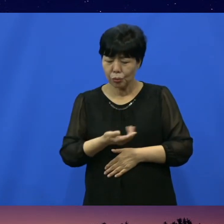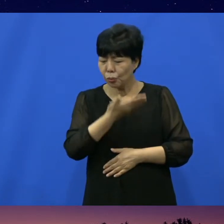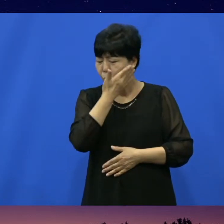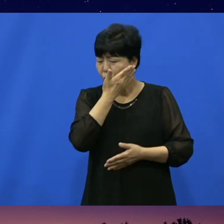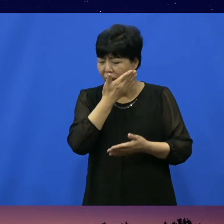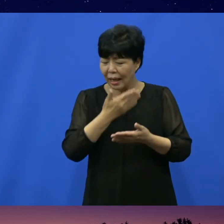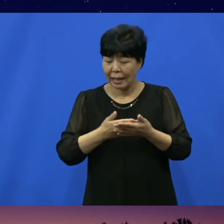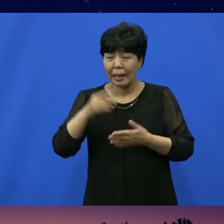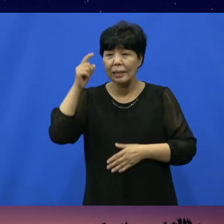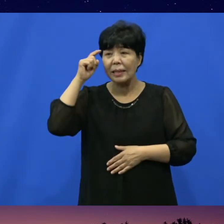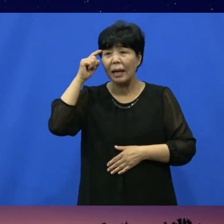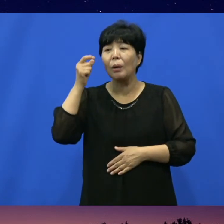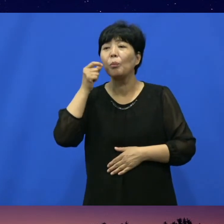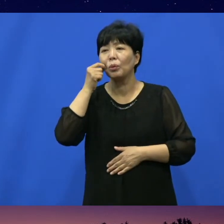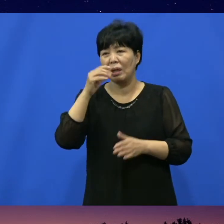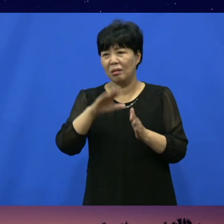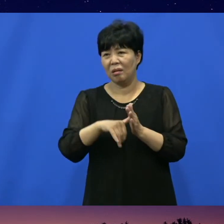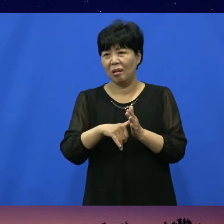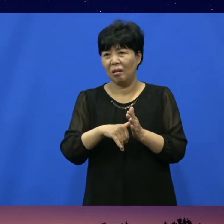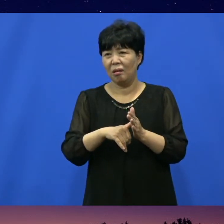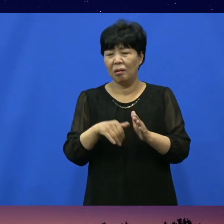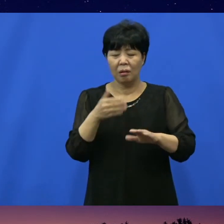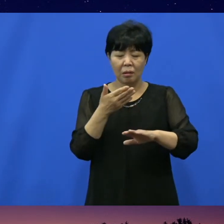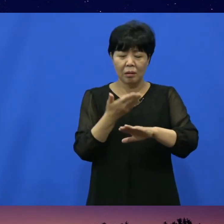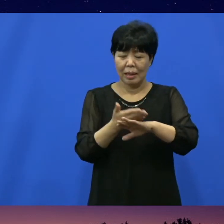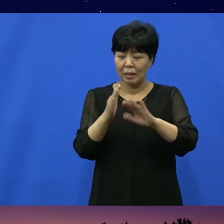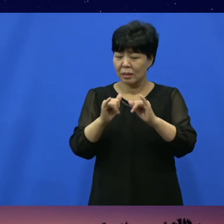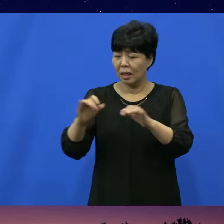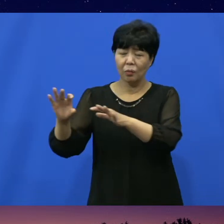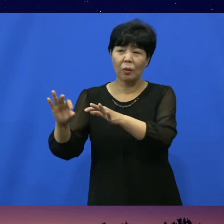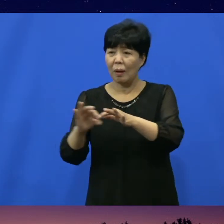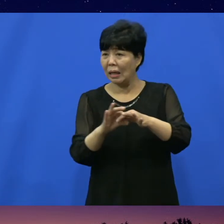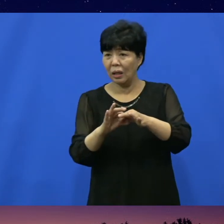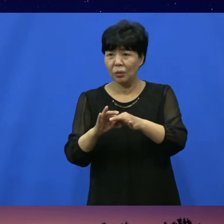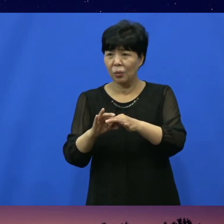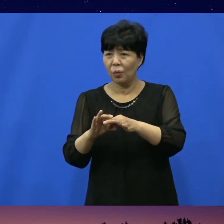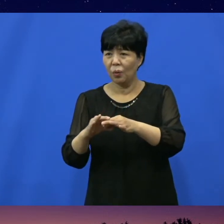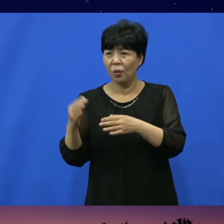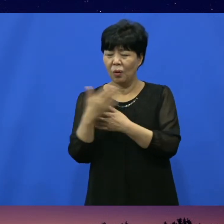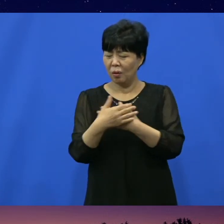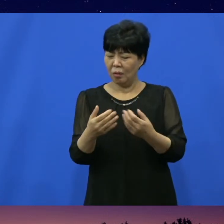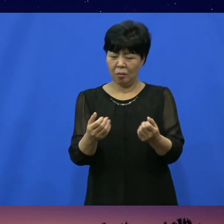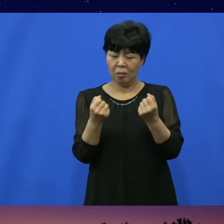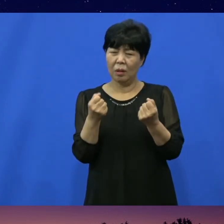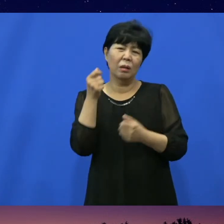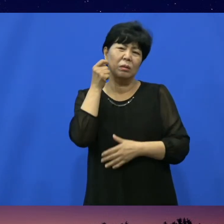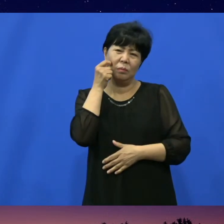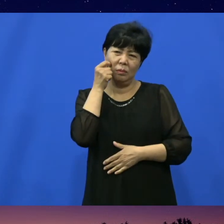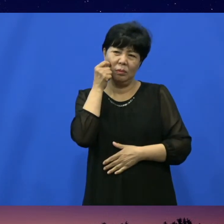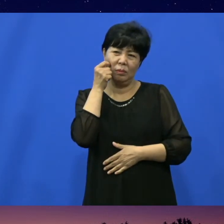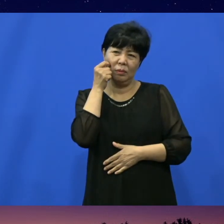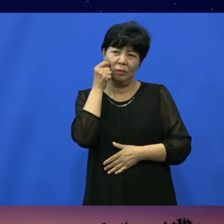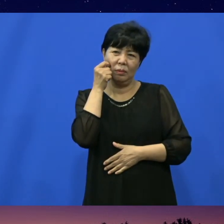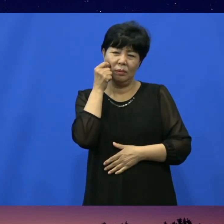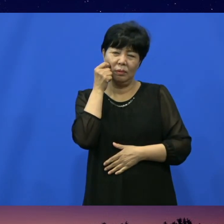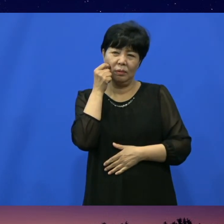거예요. 내가 나를 소중히 여기지 못하는 사람은 다른 사람을 소중히 여길 수가 없어요.